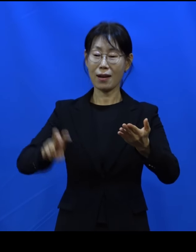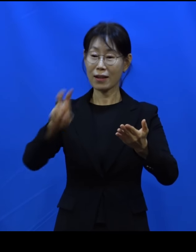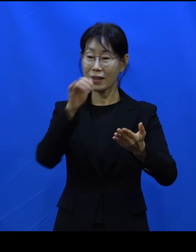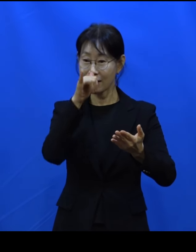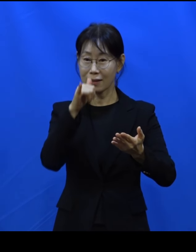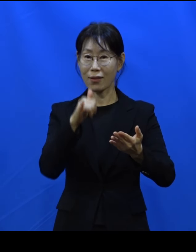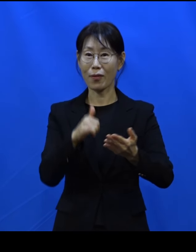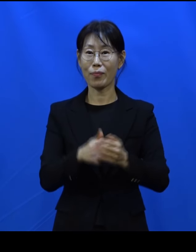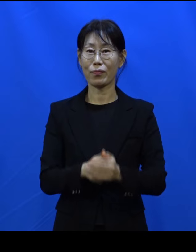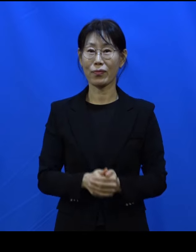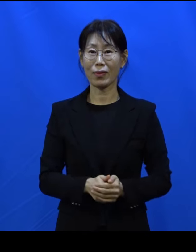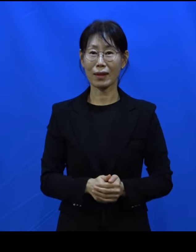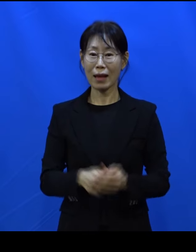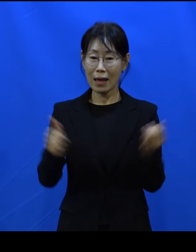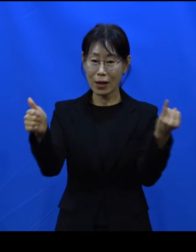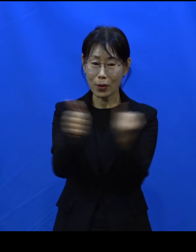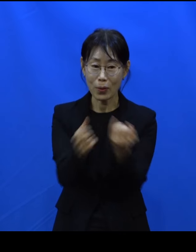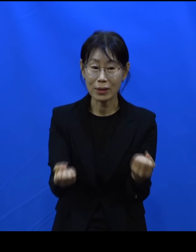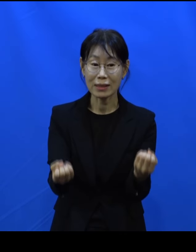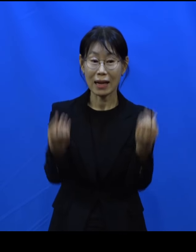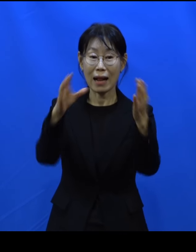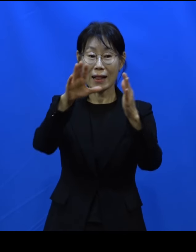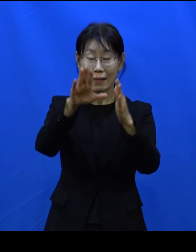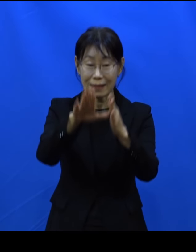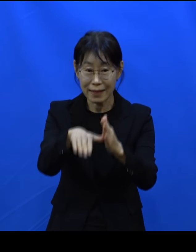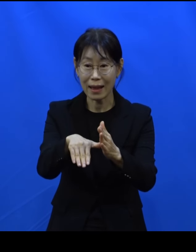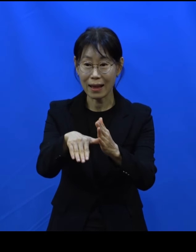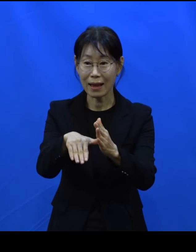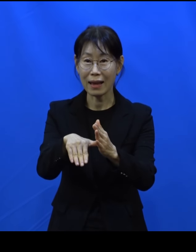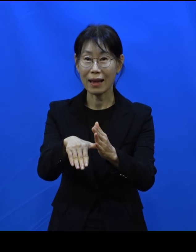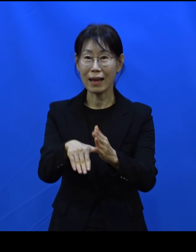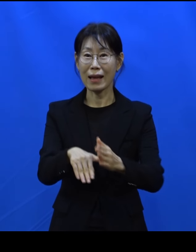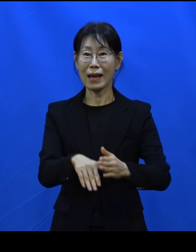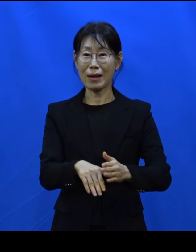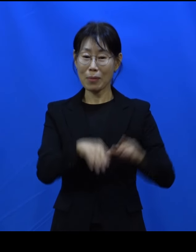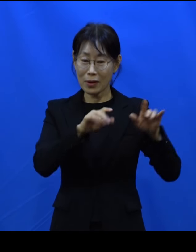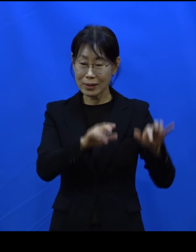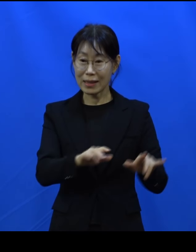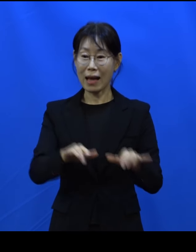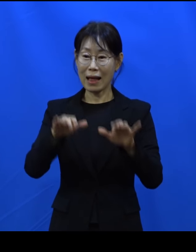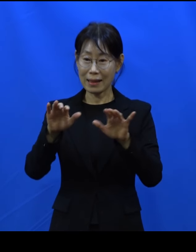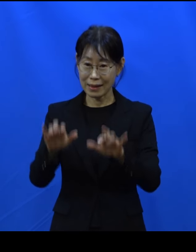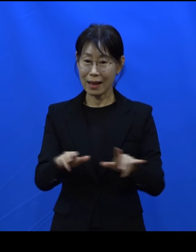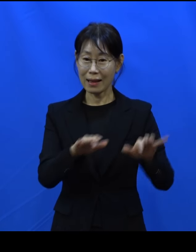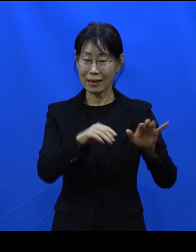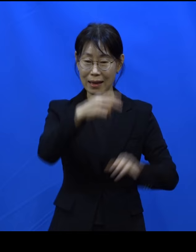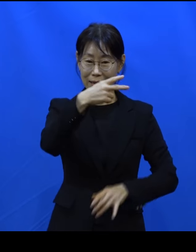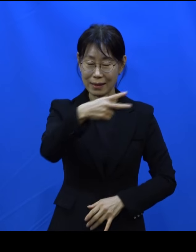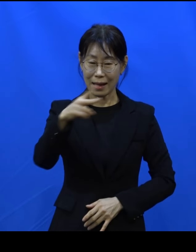마치 그때 그 순간 한번 칠 수 있나요? 웨딩 마치?